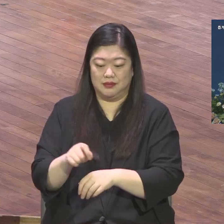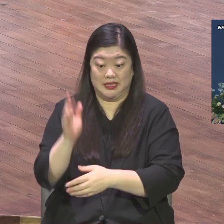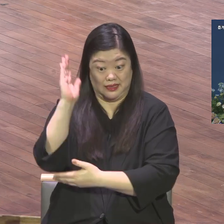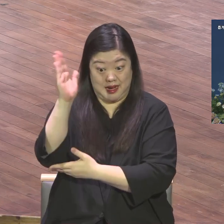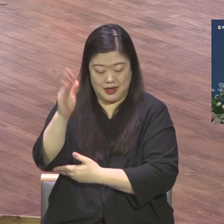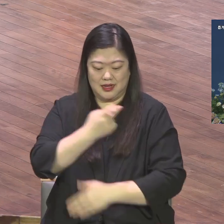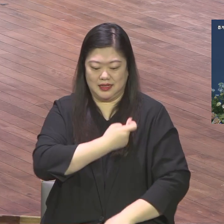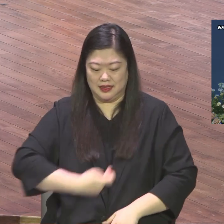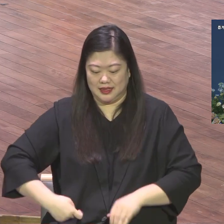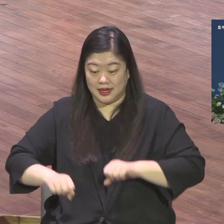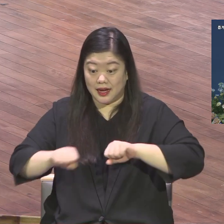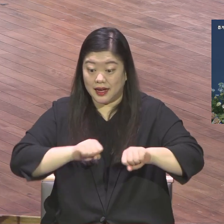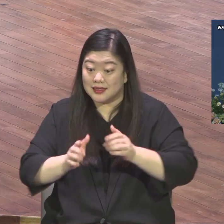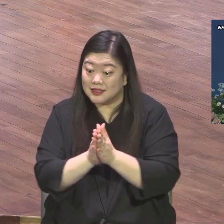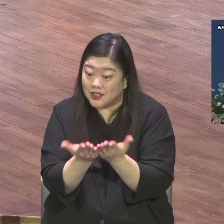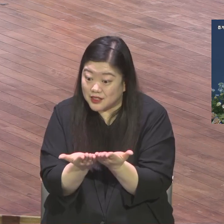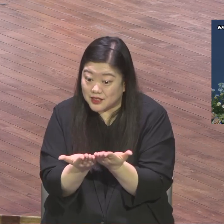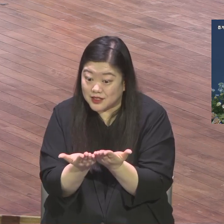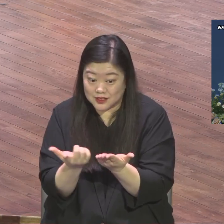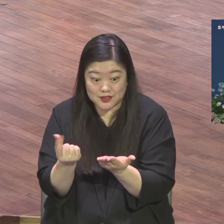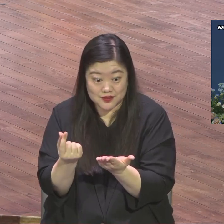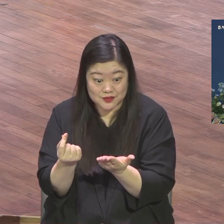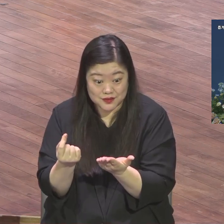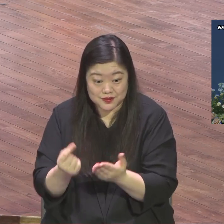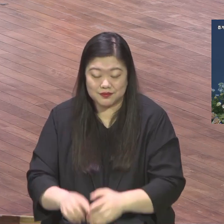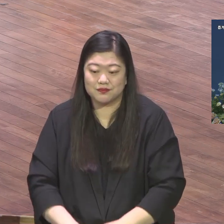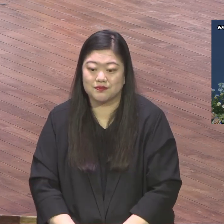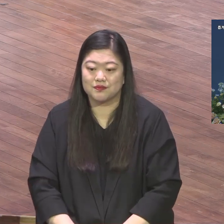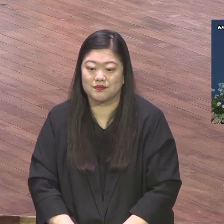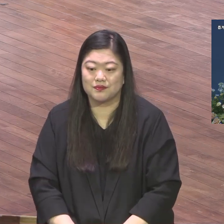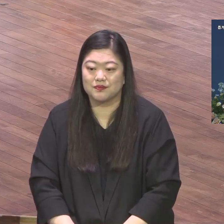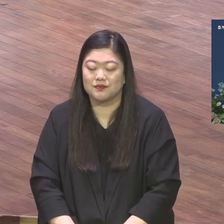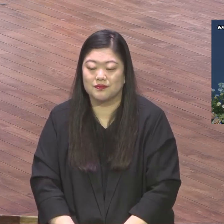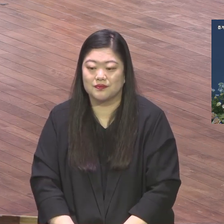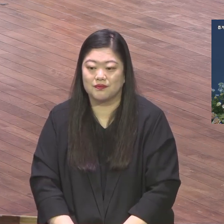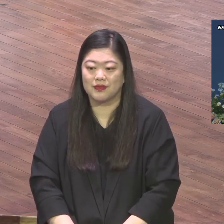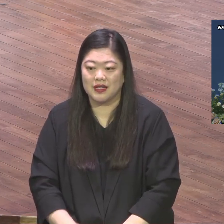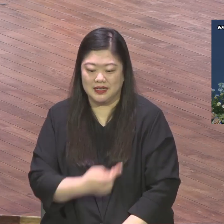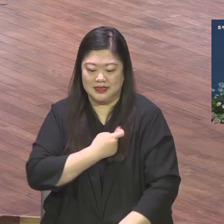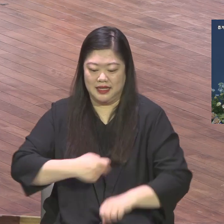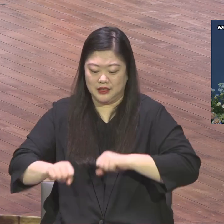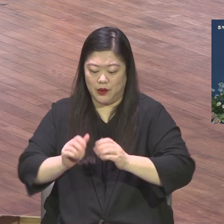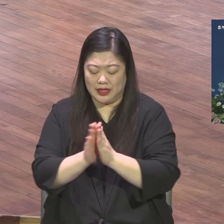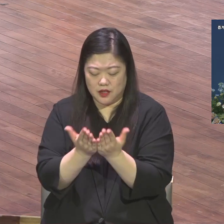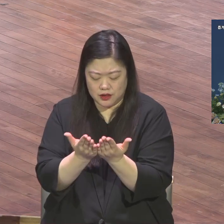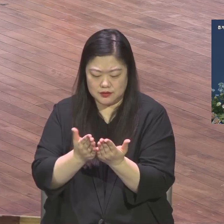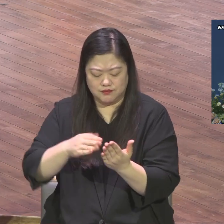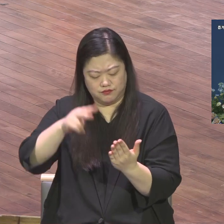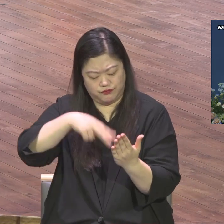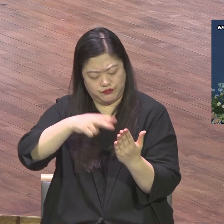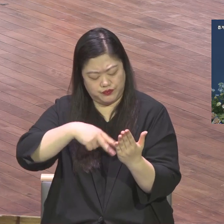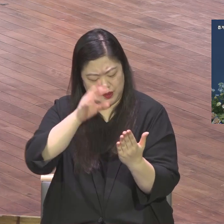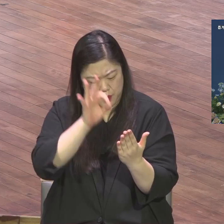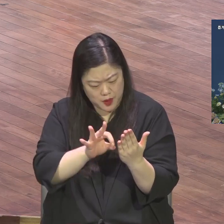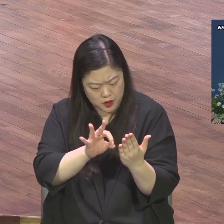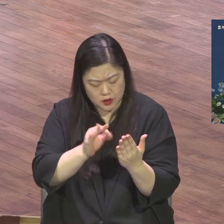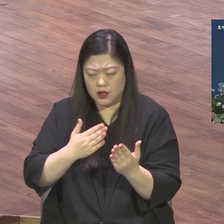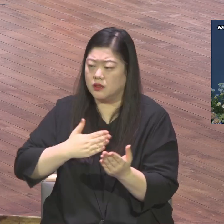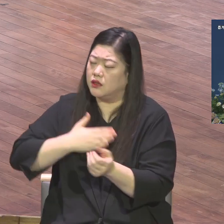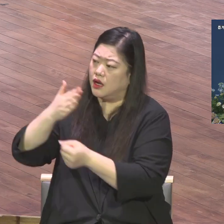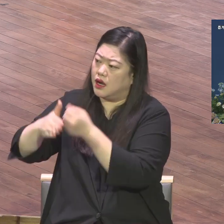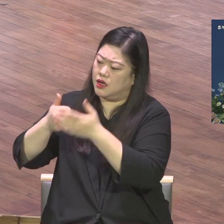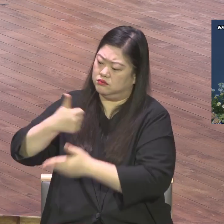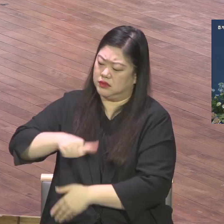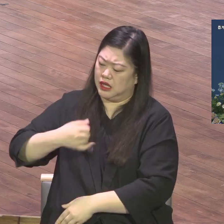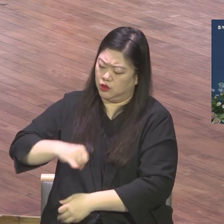지난 시간 창세기 3장을 통해서 우리에게 주신 영적 권세를 사실적으로 사용하는 신앙생활, 내게 주신 권세를